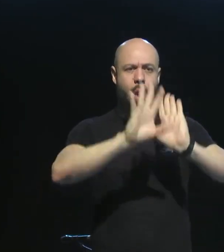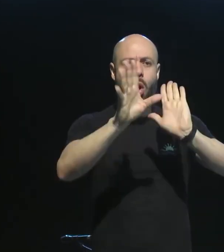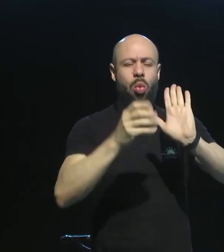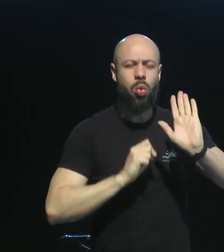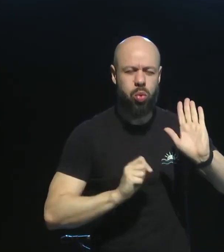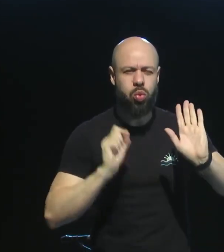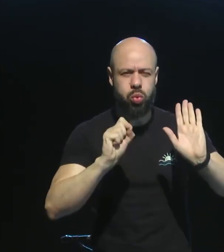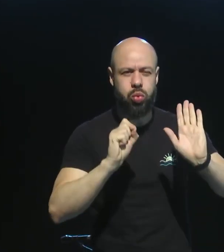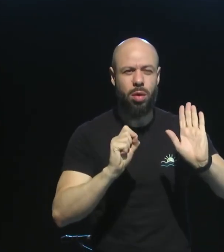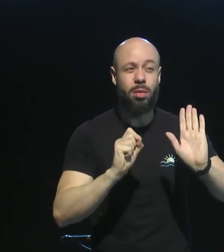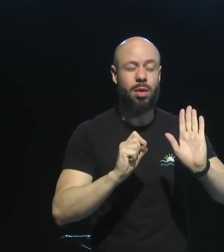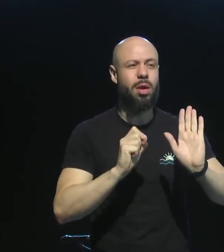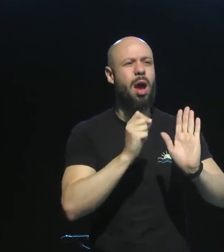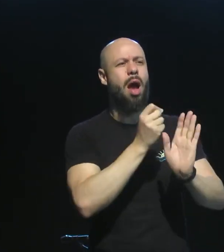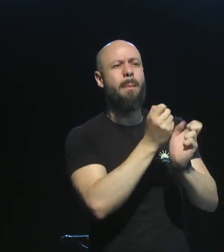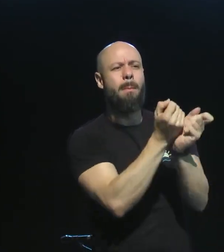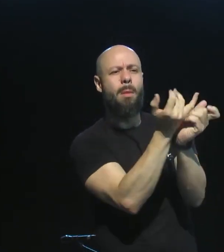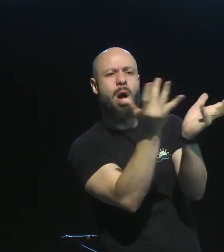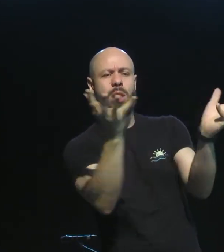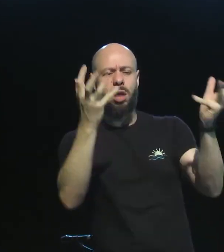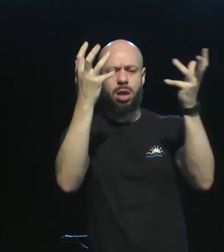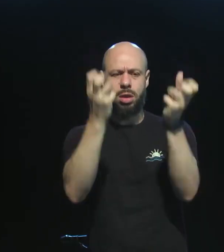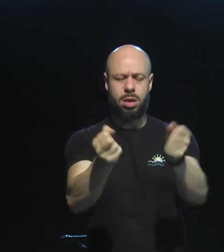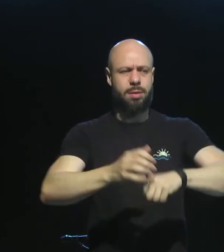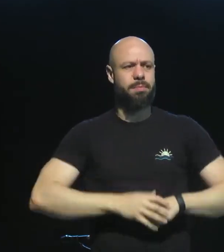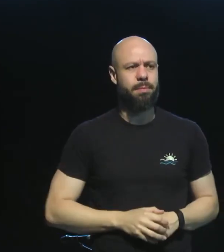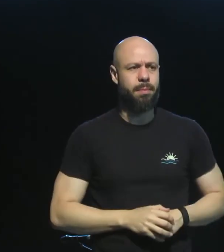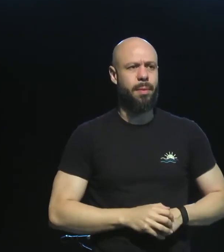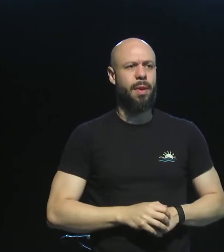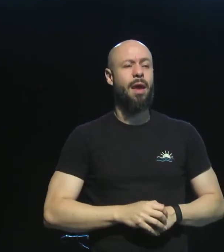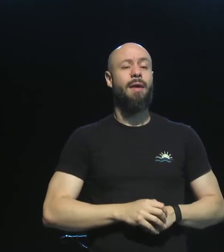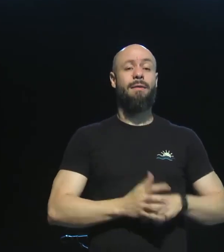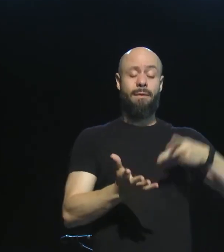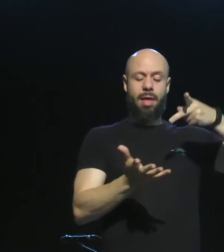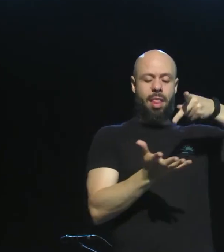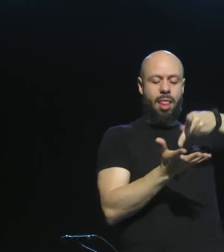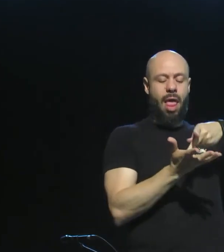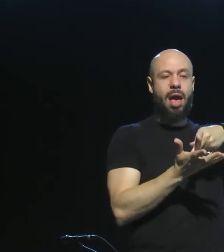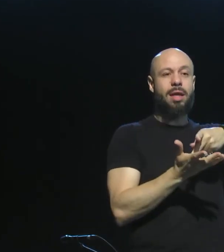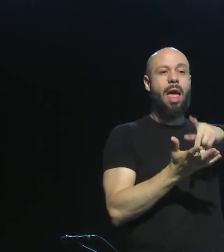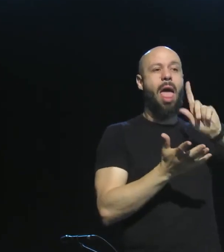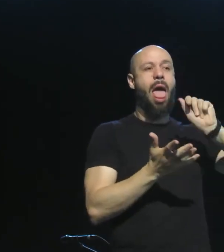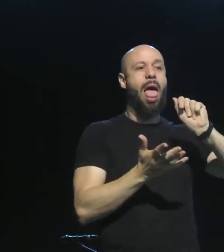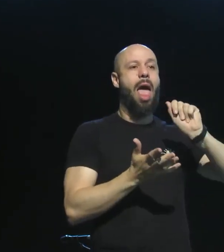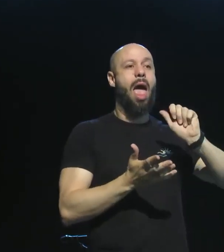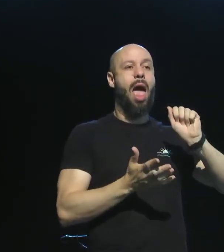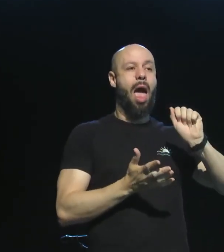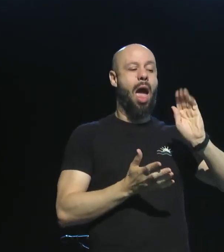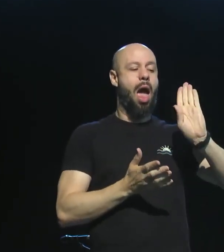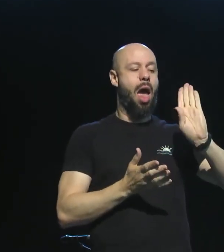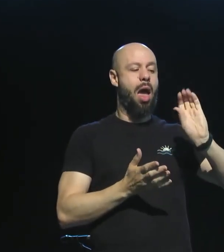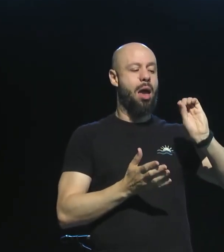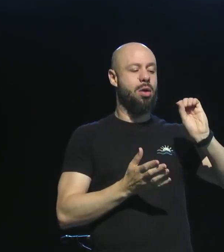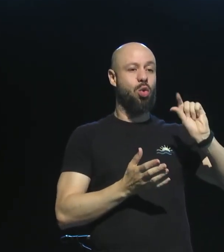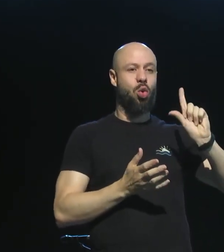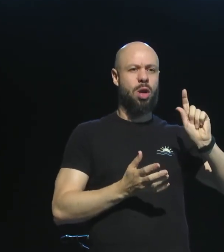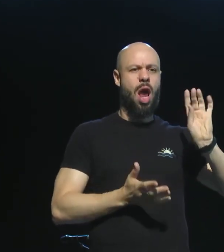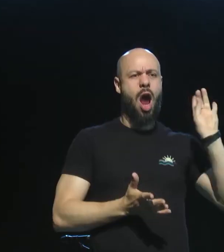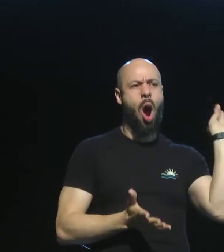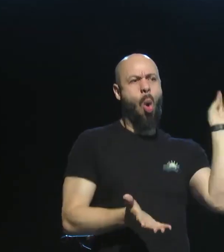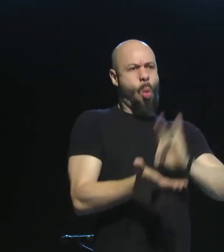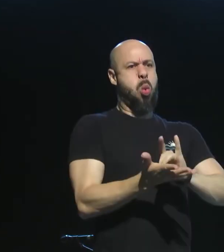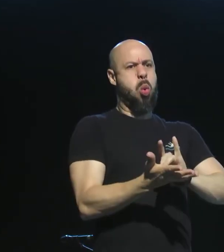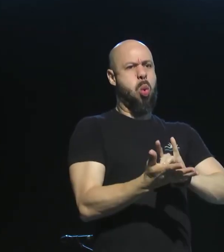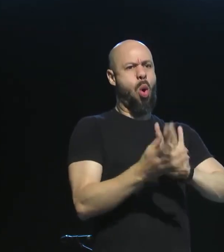comumente aceita, que a verdade é absoluta. A verdade não